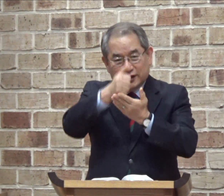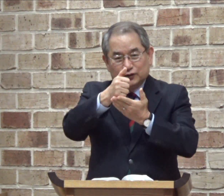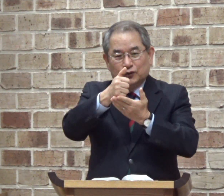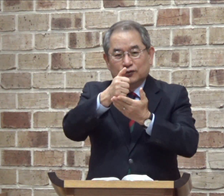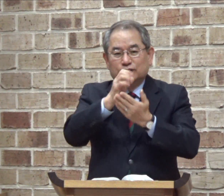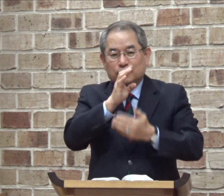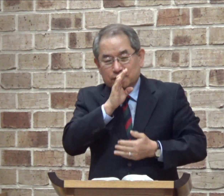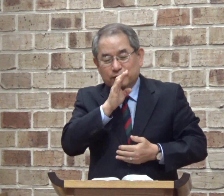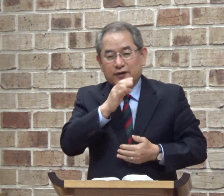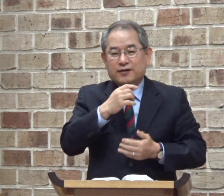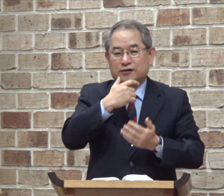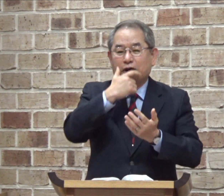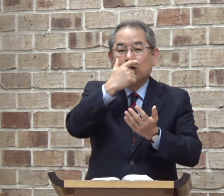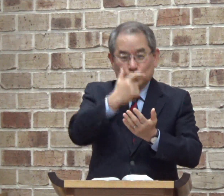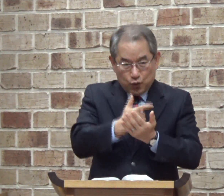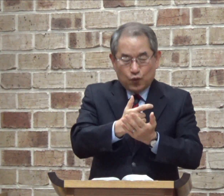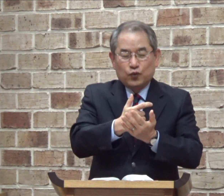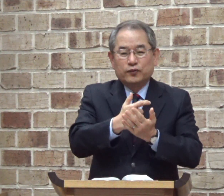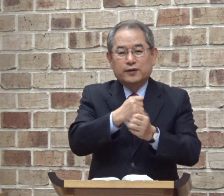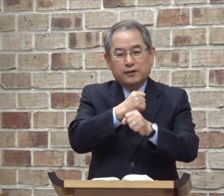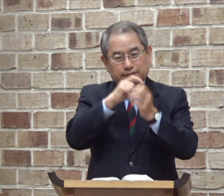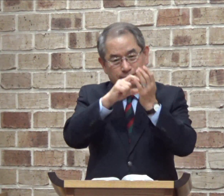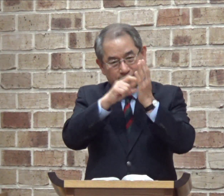하나님이 감동하시는 교회입니다.